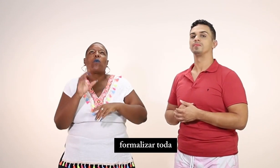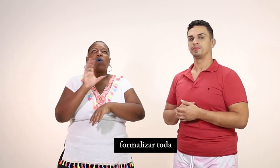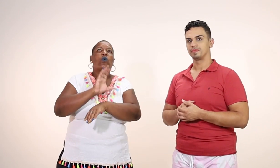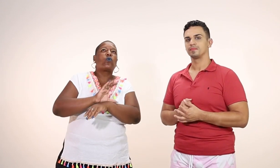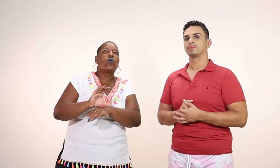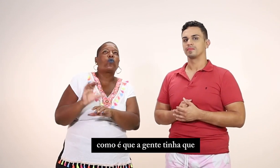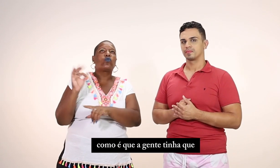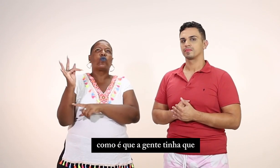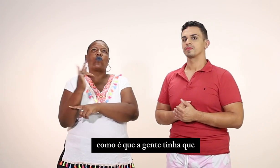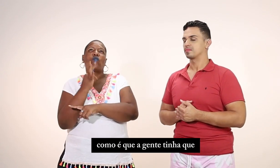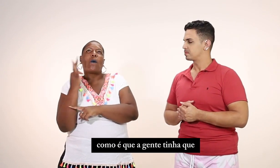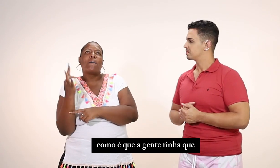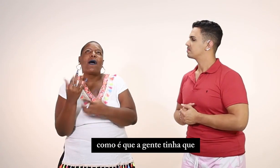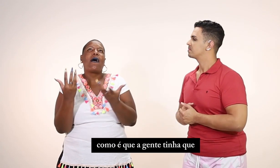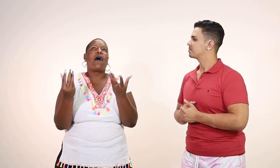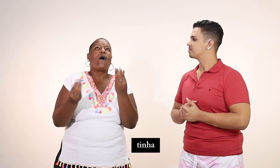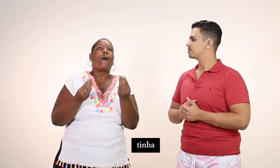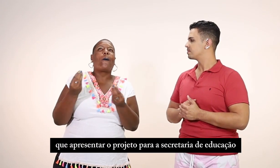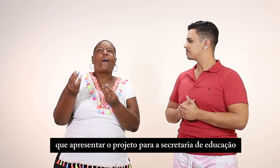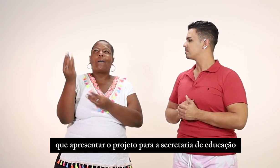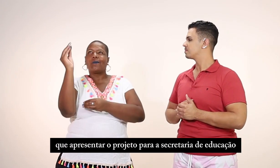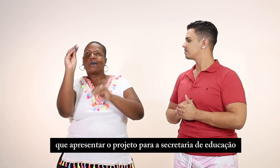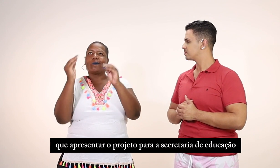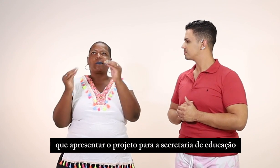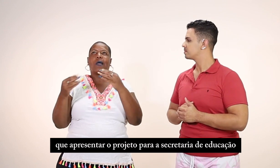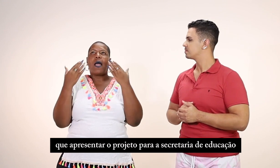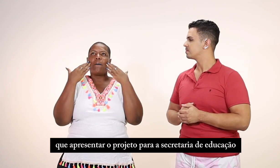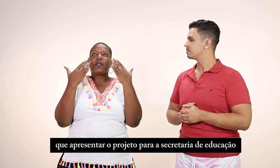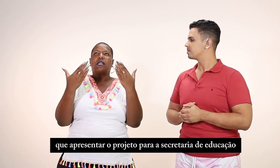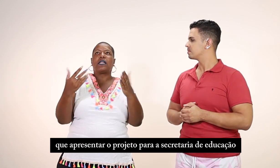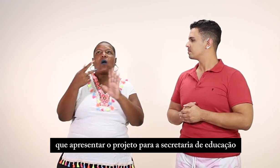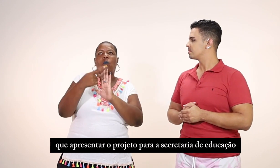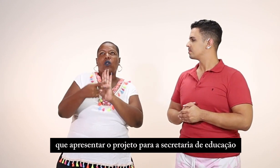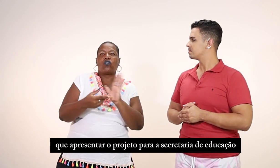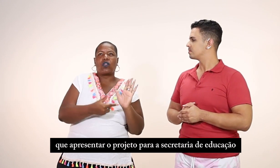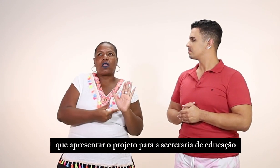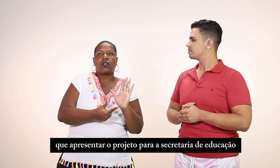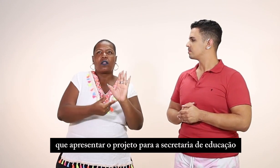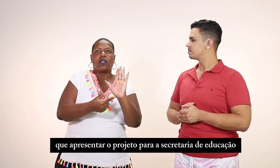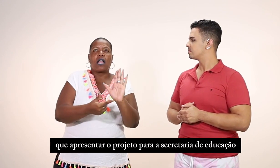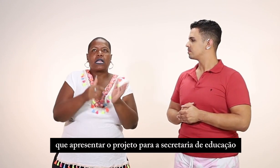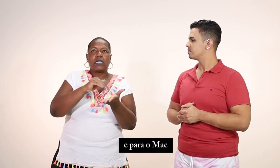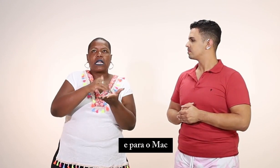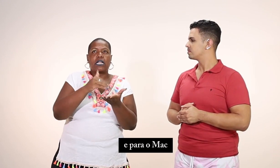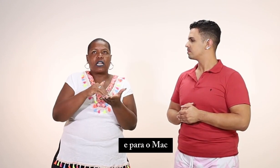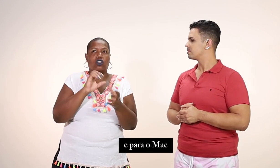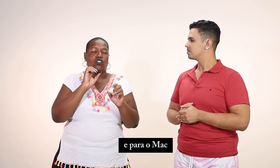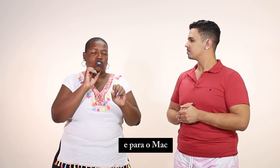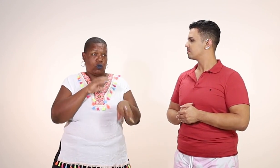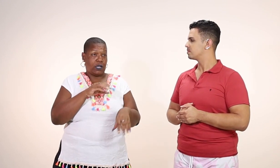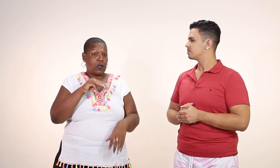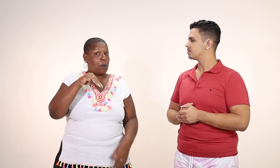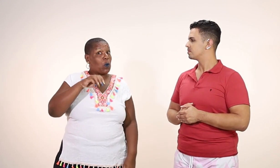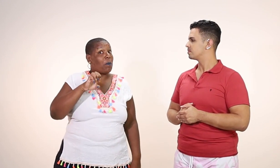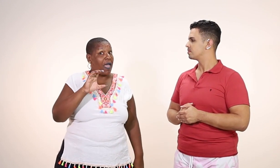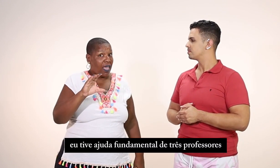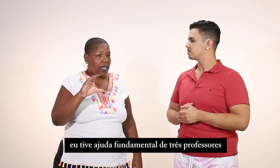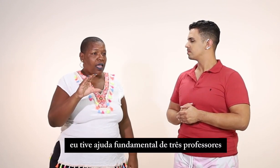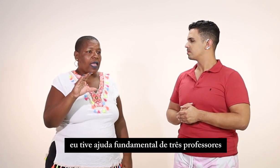toda como é que a gente tinha que apresentar o projeto para a Secretaria de Educação e para o MEC, eu tive a